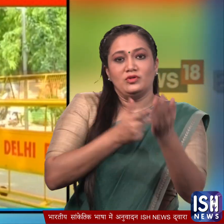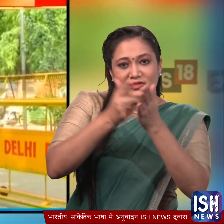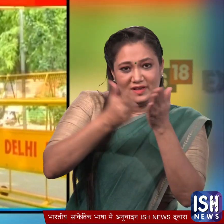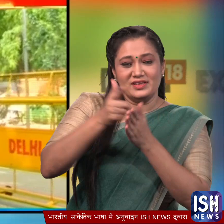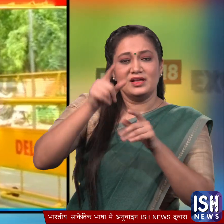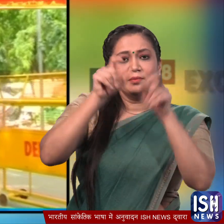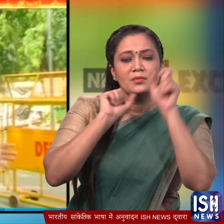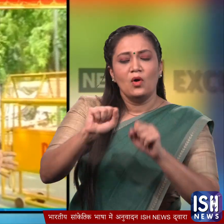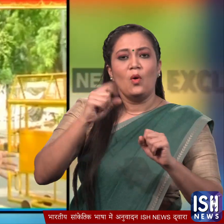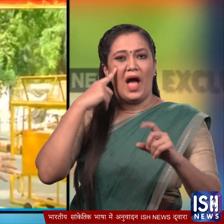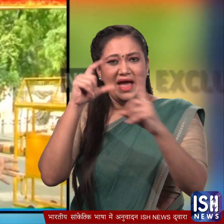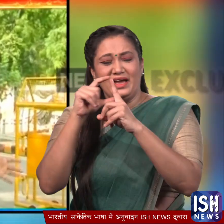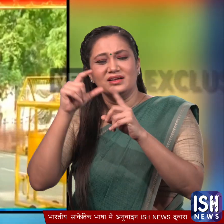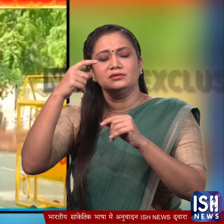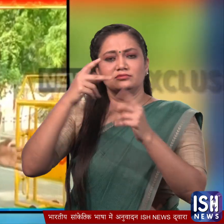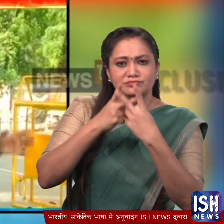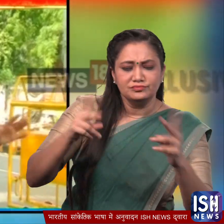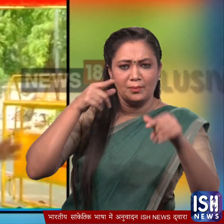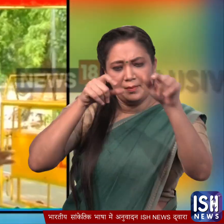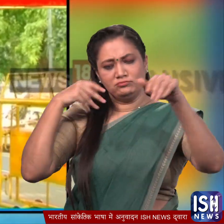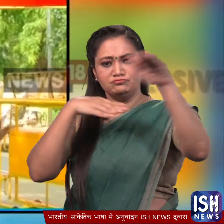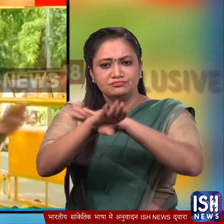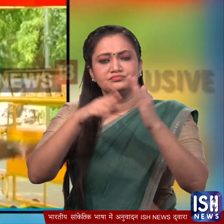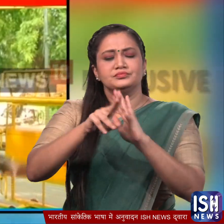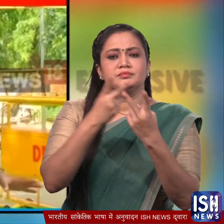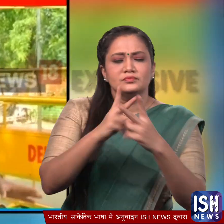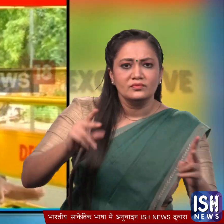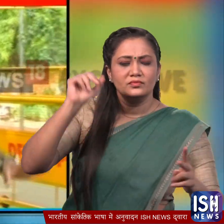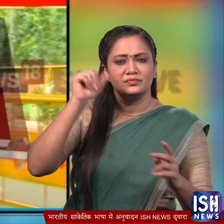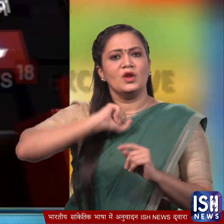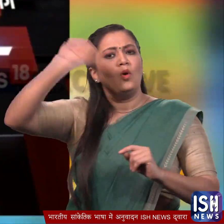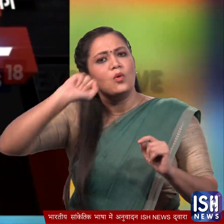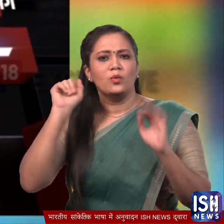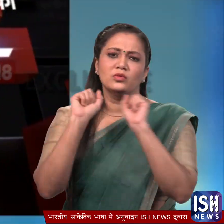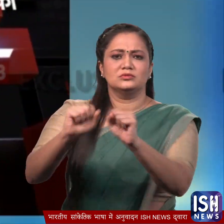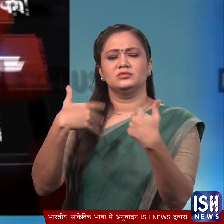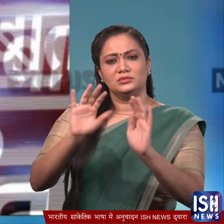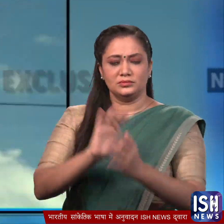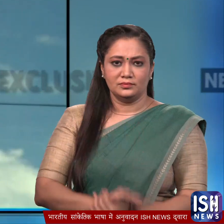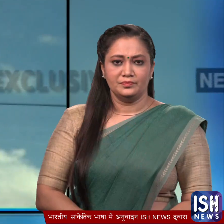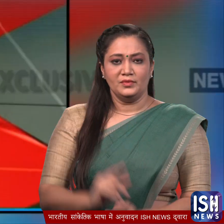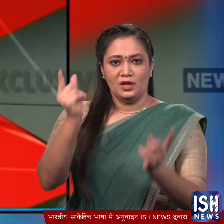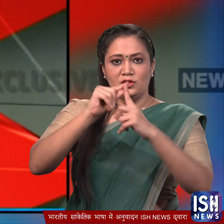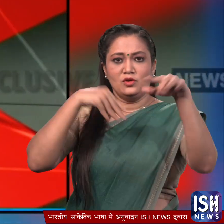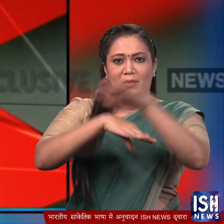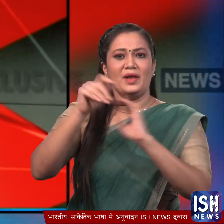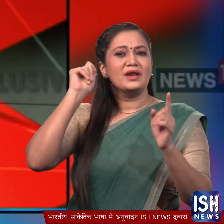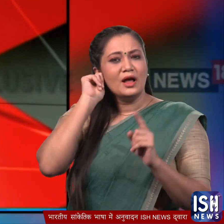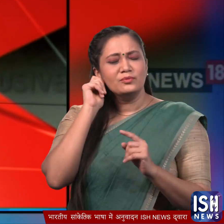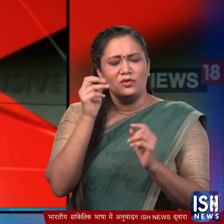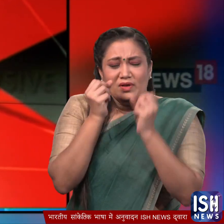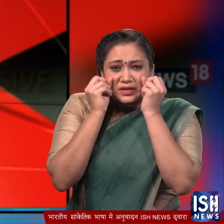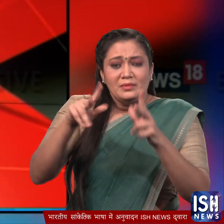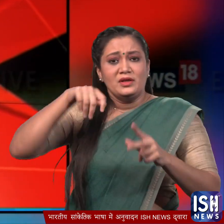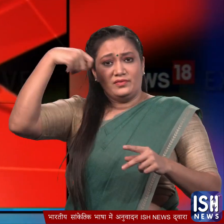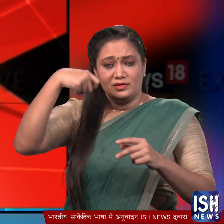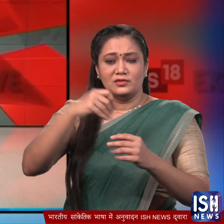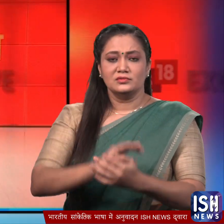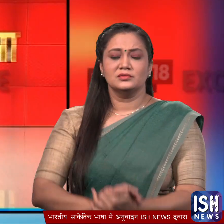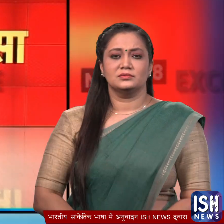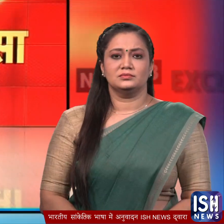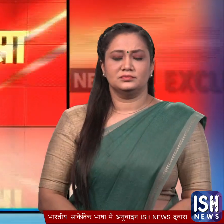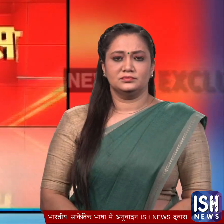जंतर मंतर आ सकते हैं, जो वहीं शांतिपूर्ण तरीके से प्रदर्शन करेंगे। इसके लिए पुलिस अपनी ही निगरानी में किसानों की बसों को जंतर मंतर